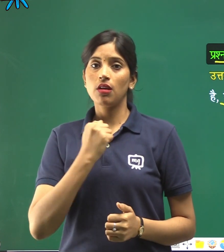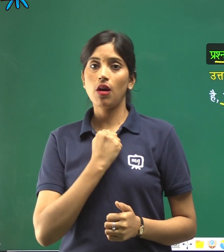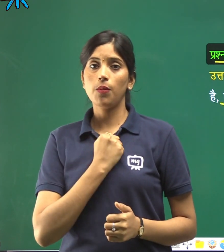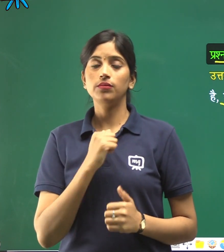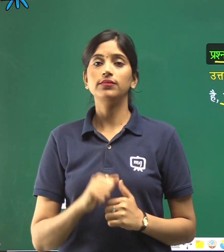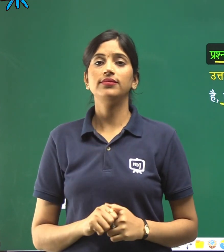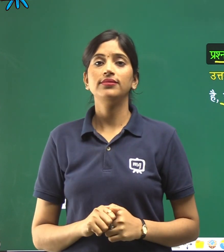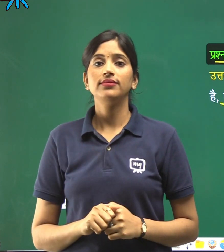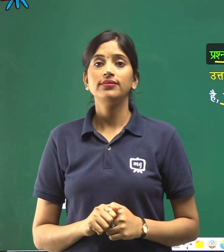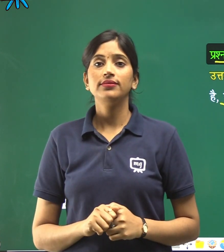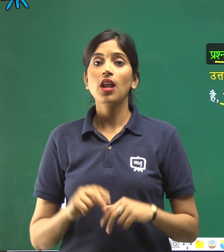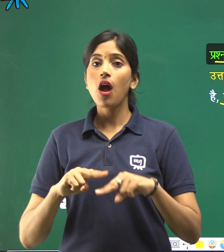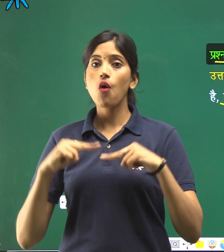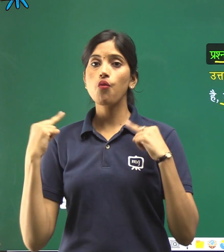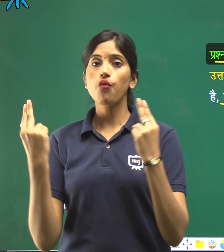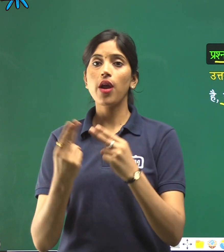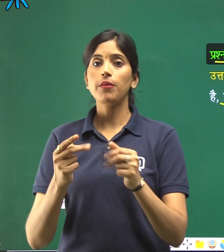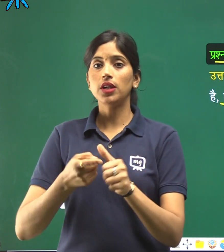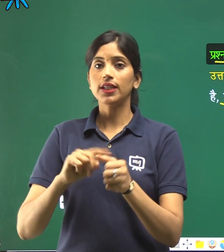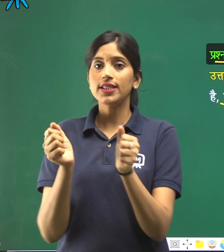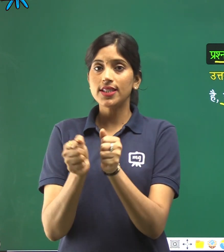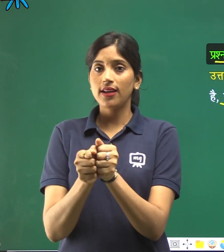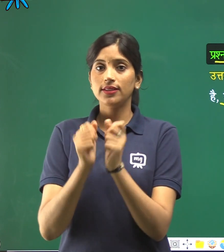हम परिवार के साथ